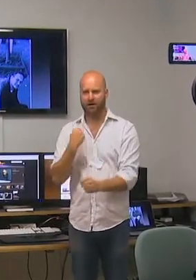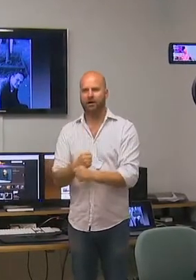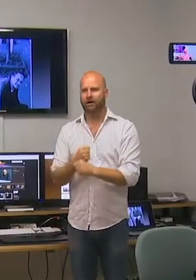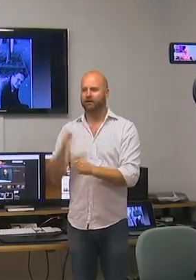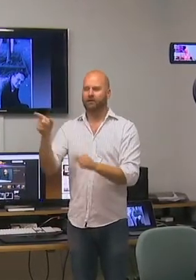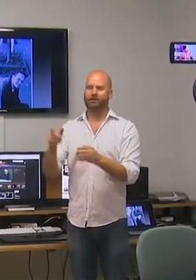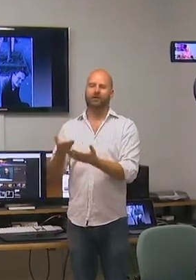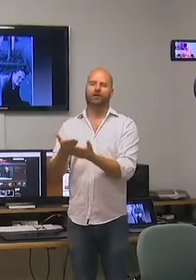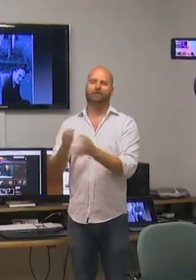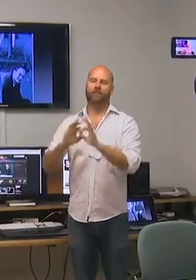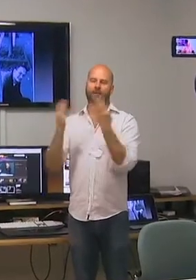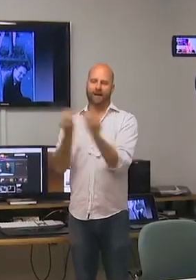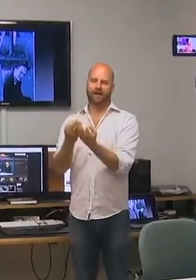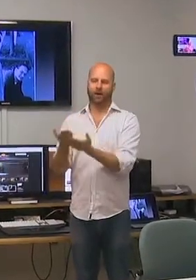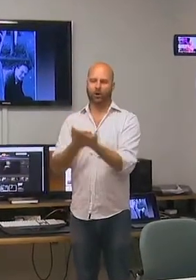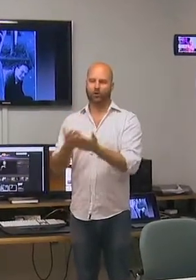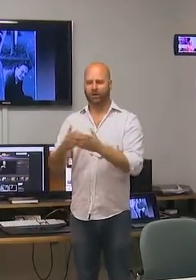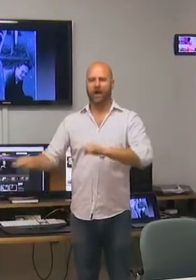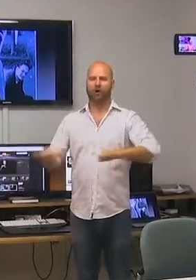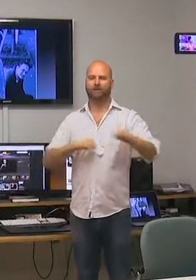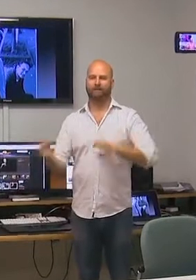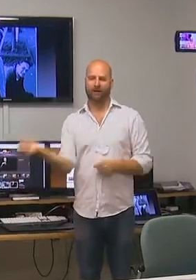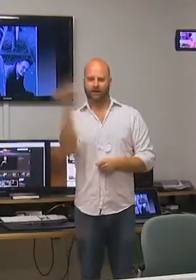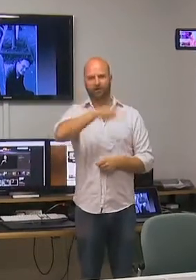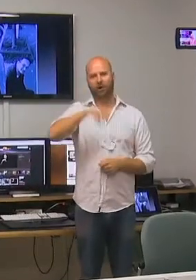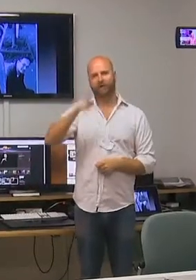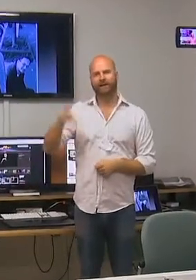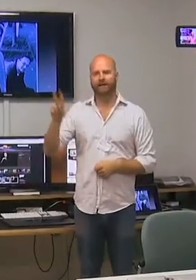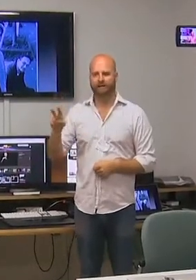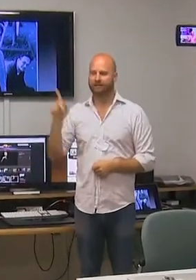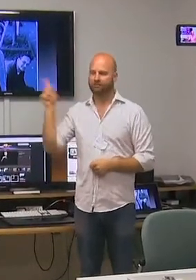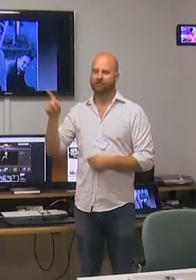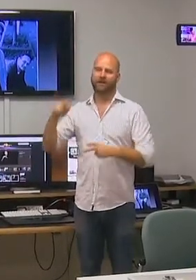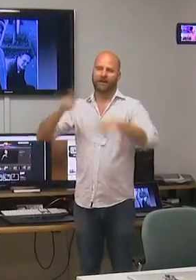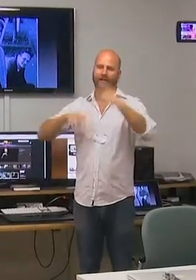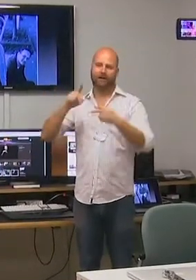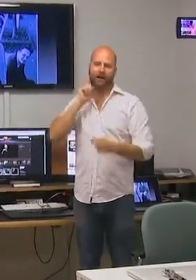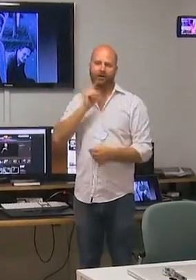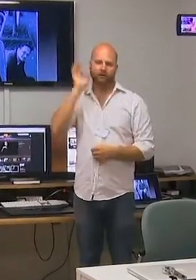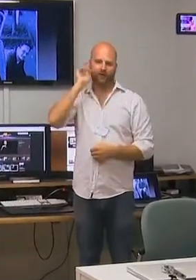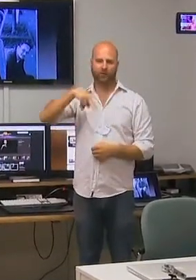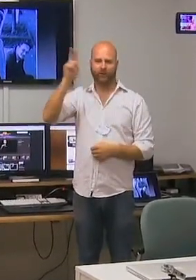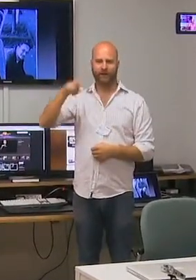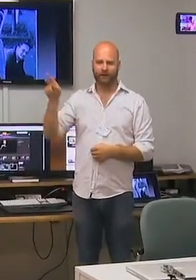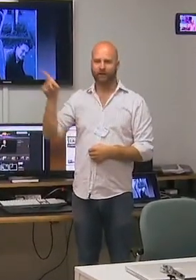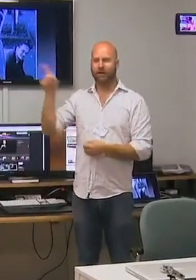3 Jahren ist er mit seiner Familie ausgewandert nach Norwegen. Er hat eine